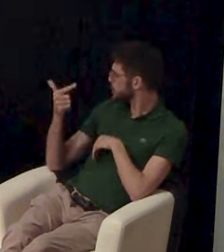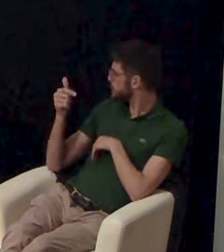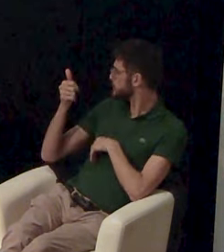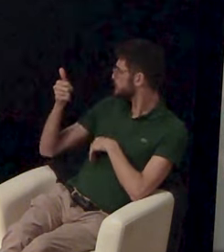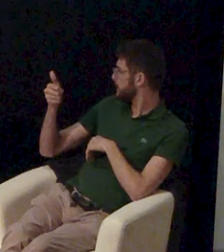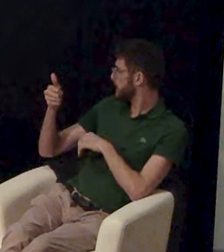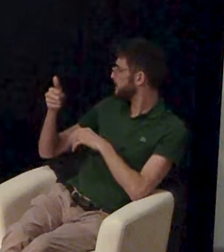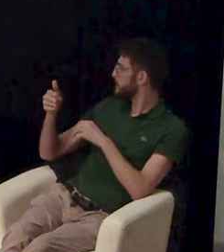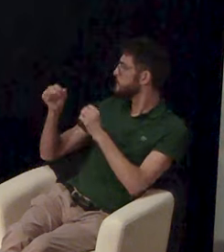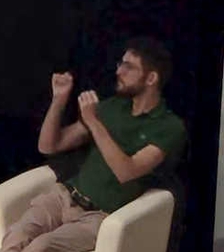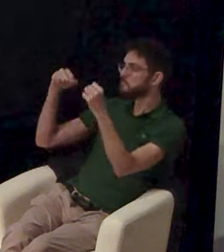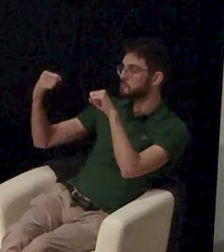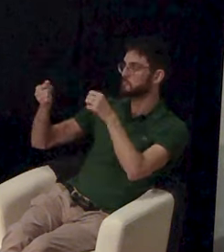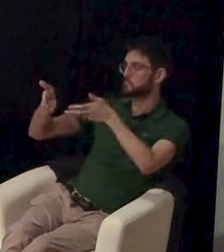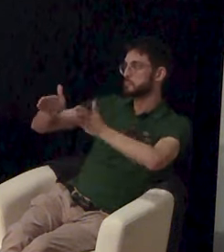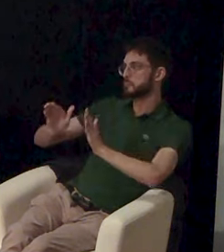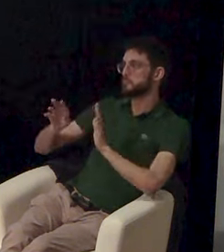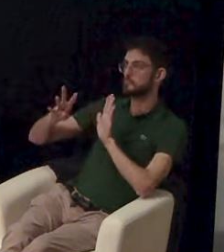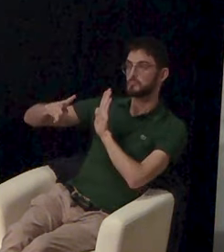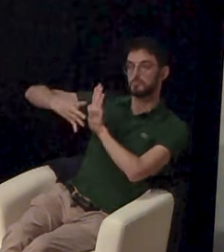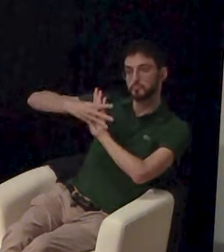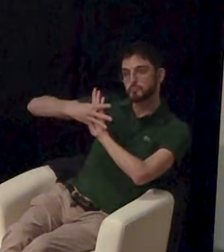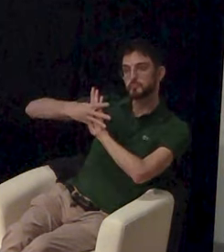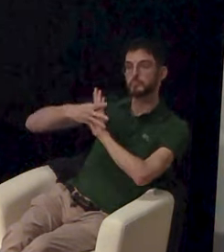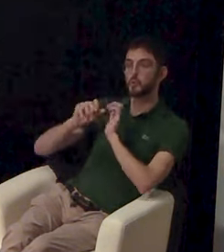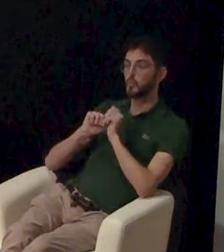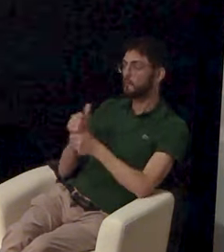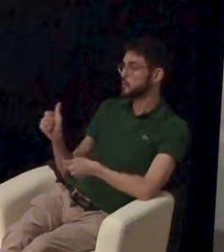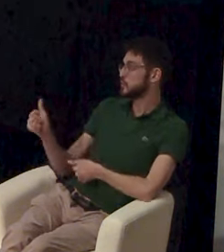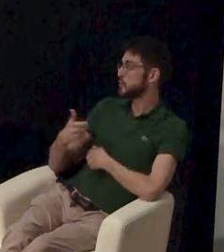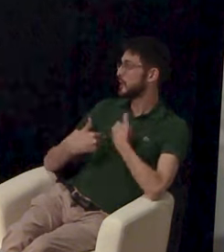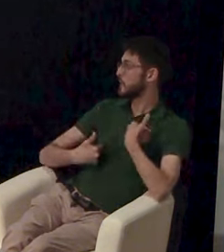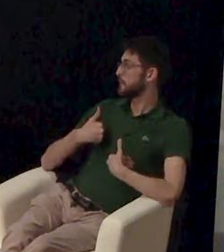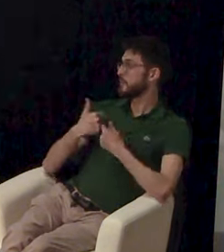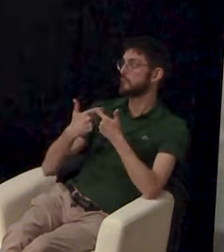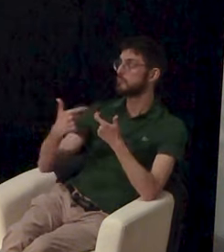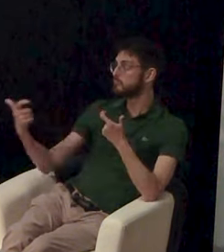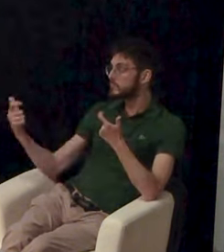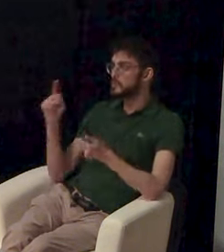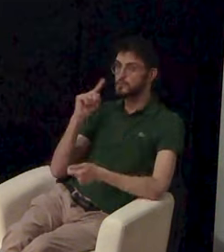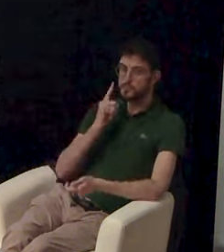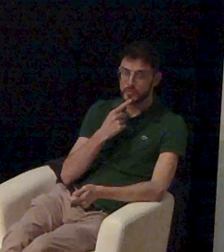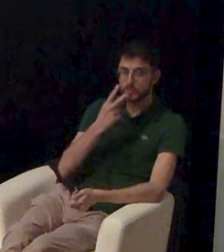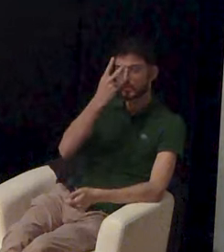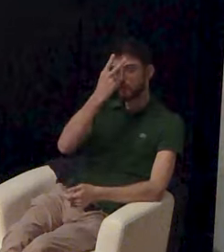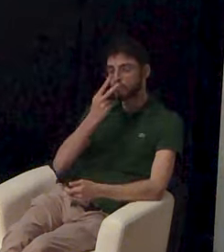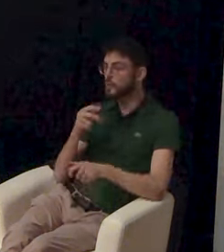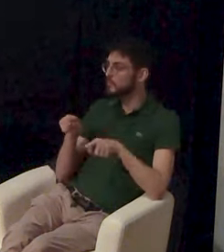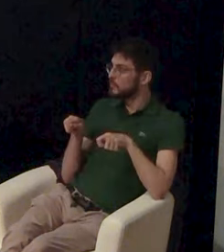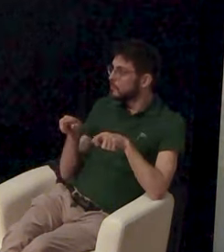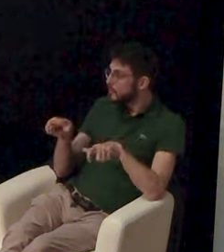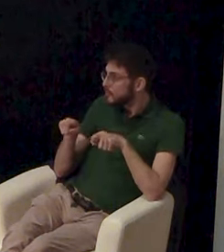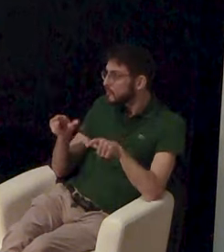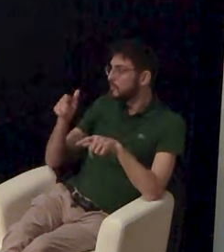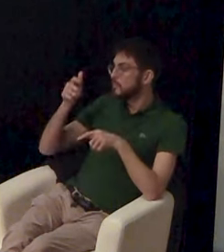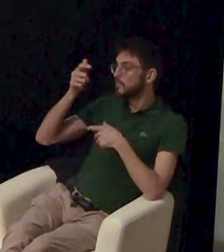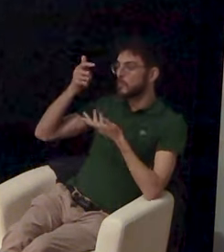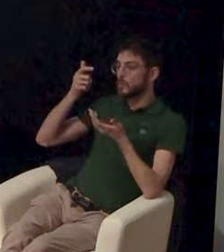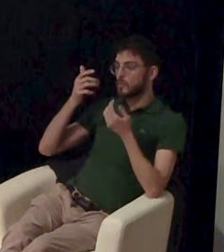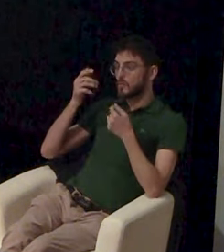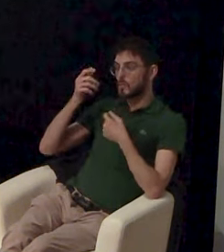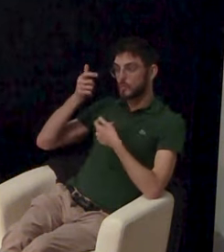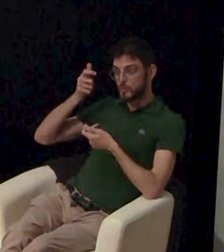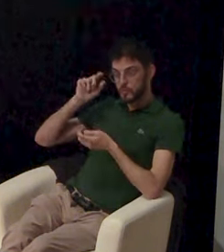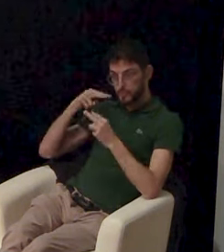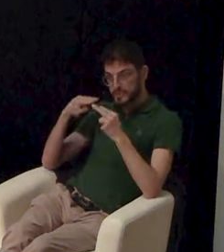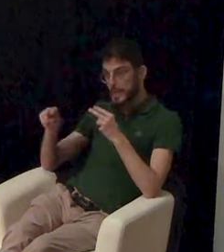régulièrement. Et en 2012, ils se sont mis d'accord en fait, pour créer des critères d'harmonisation de l'accessibilité